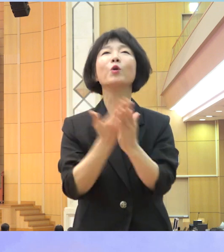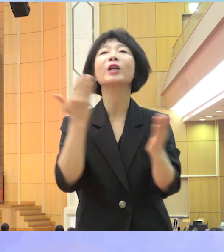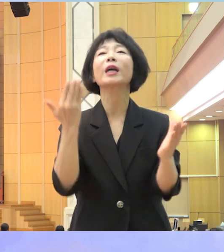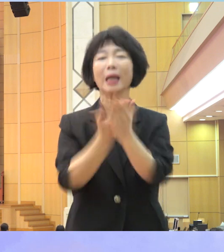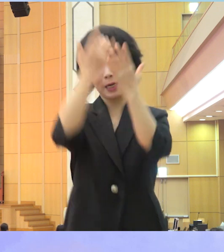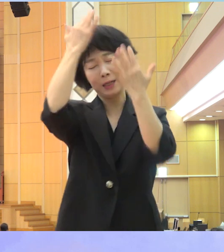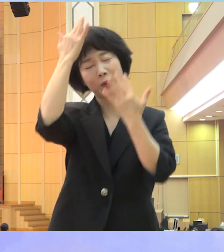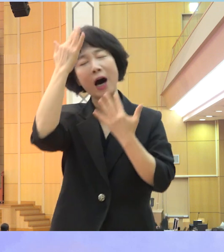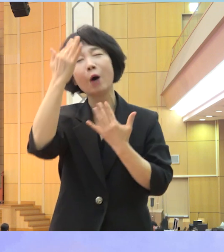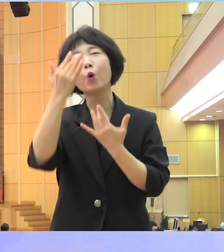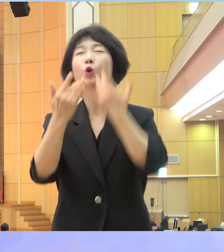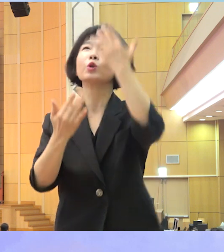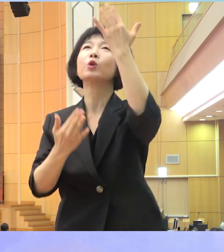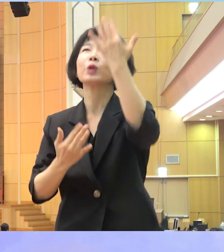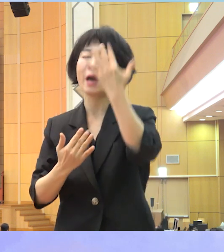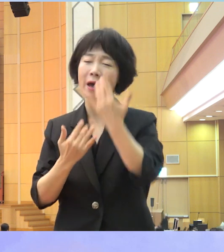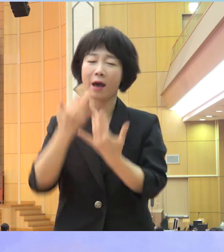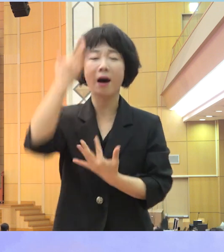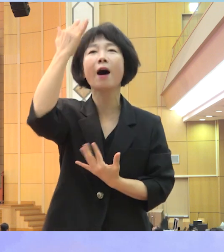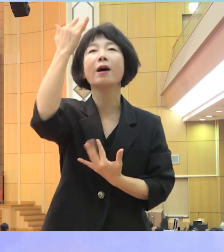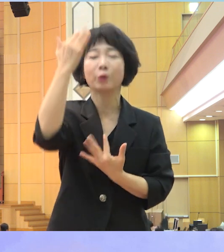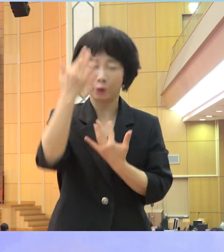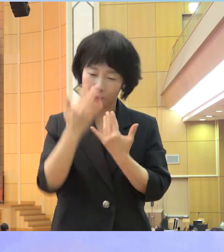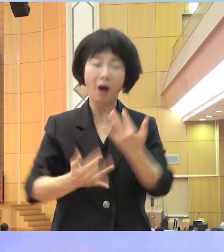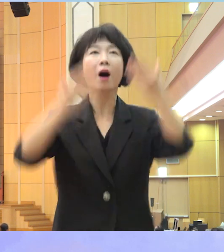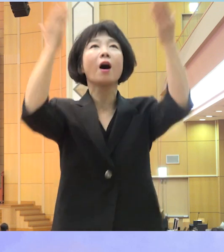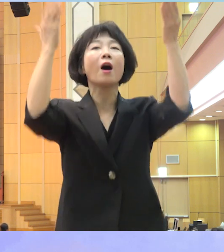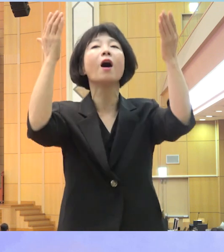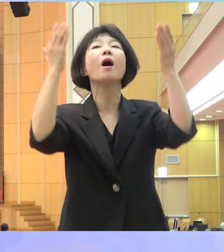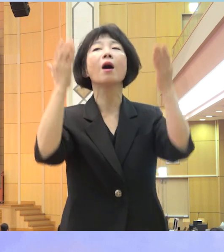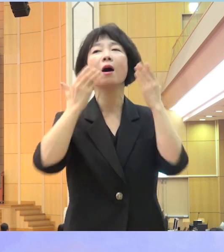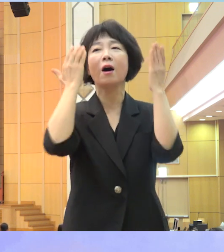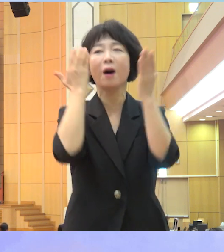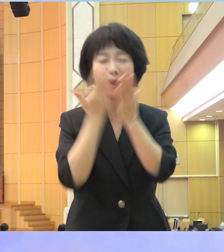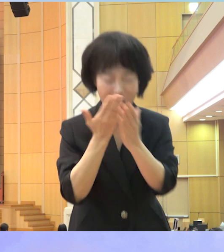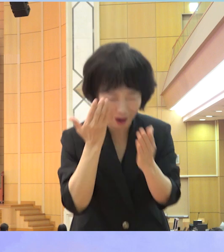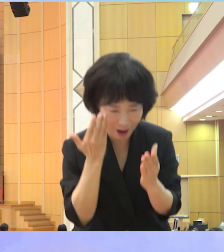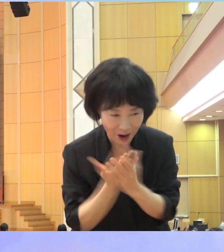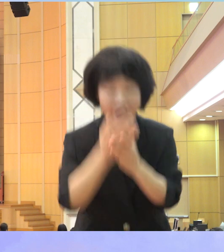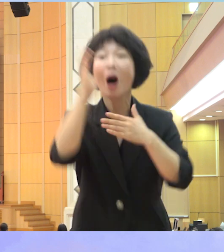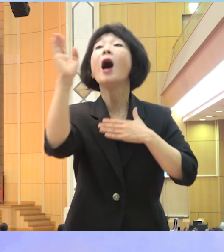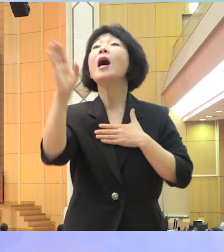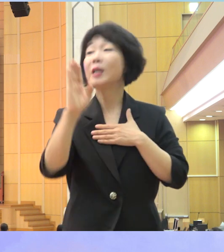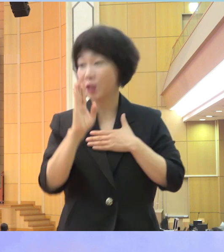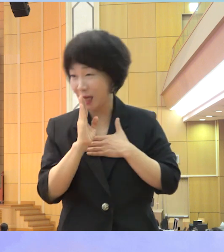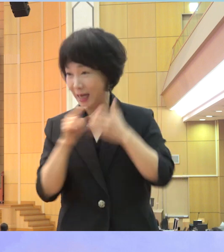은혜의 불길 타오르게 하소서.